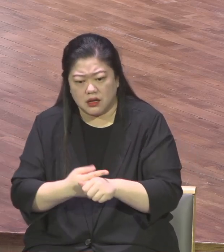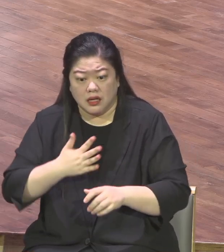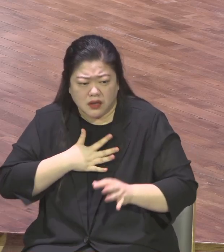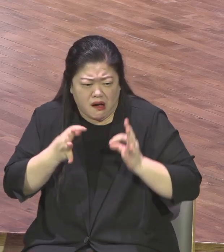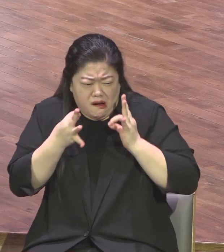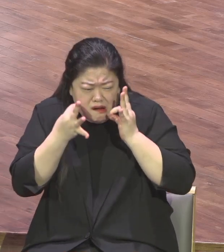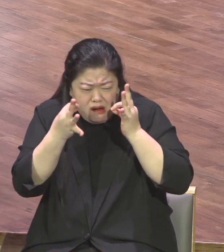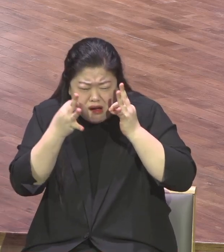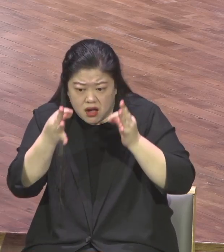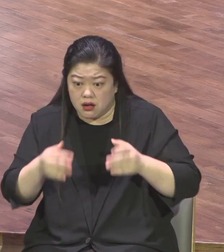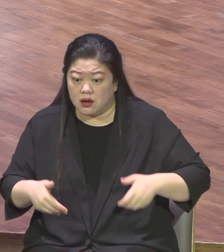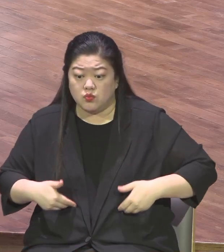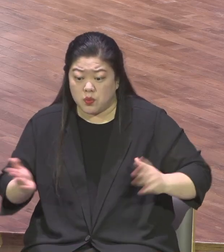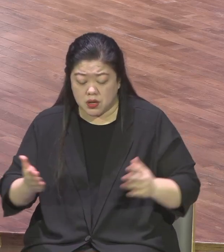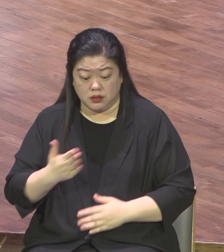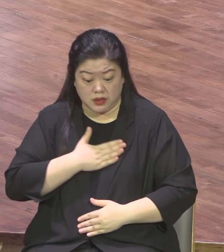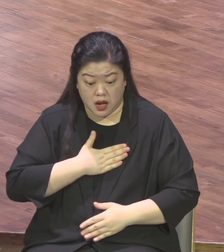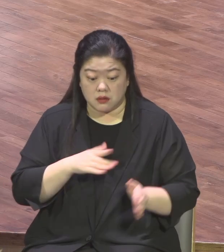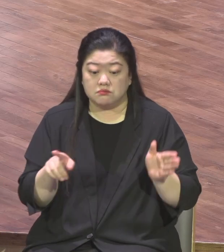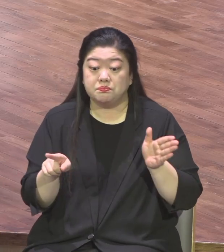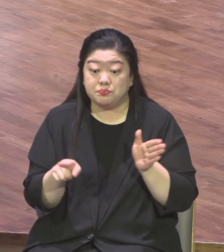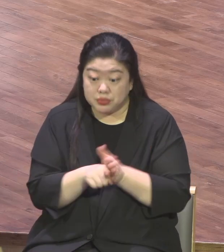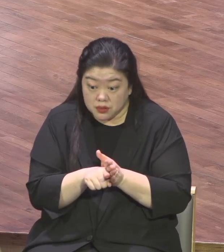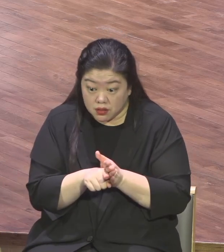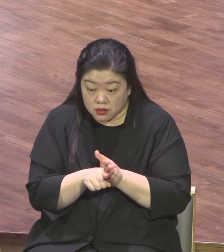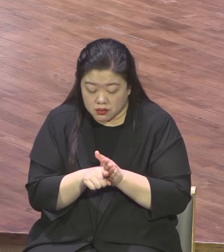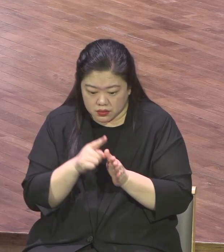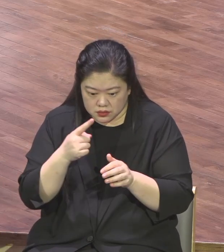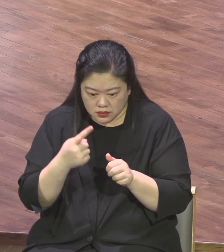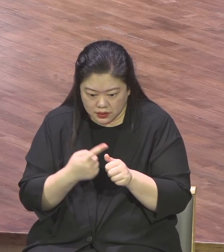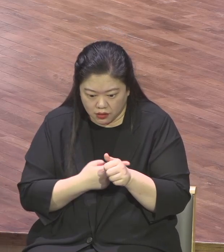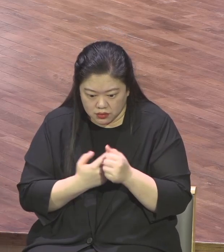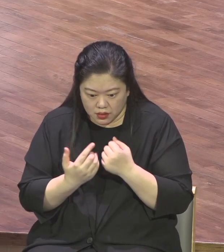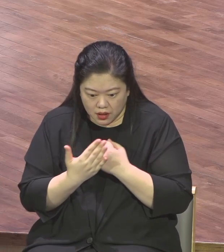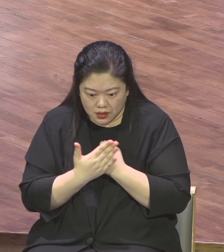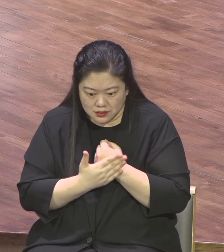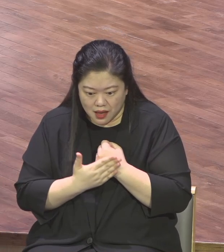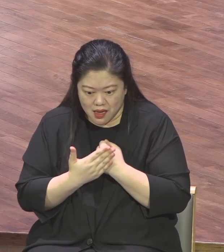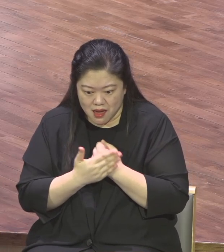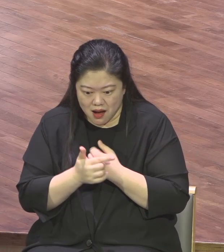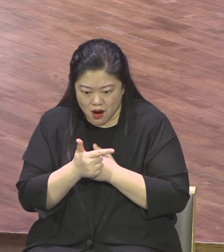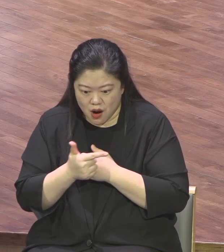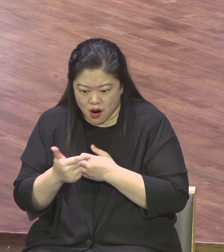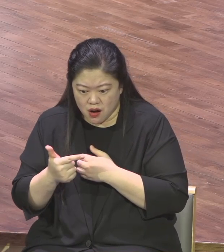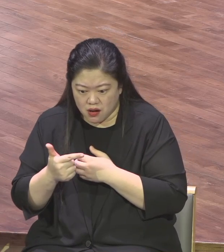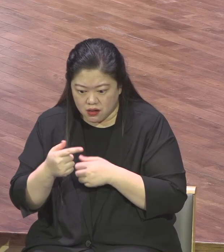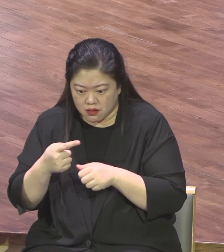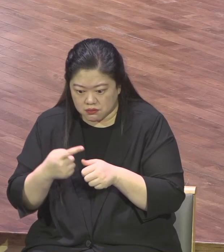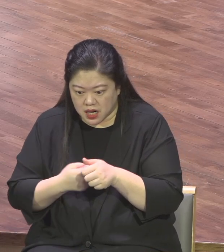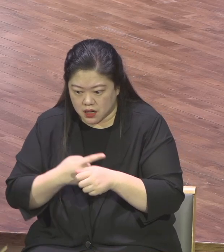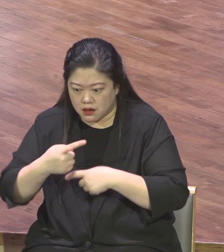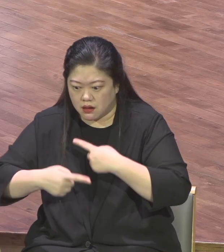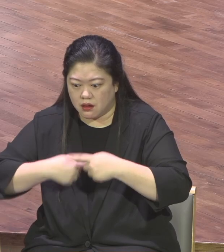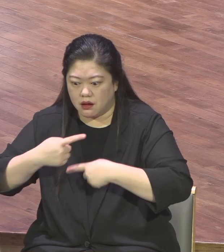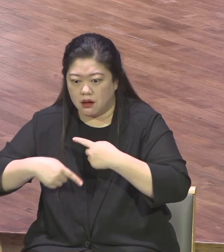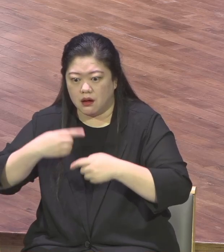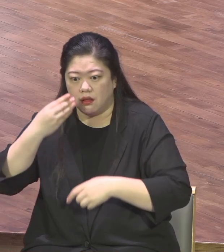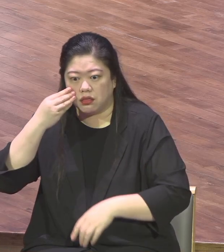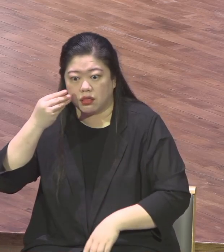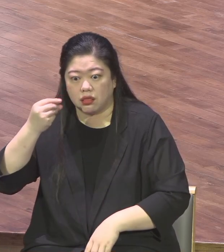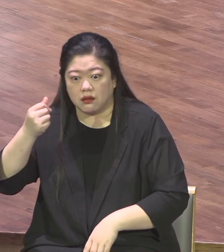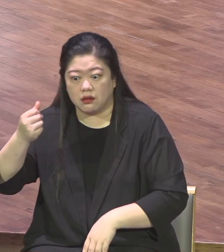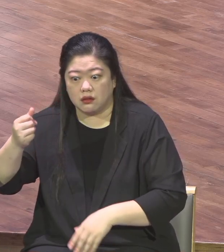믿기만 하면 저절로 다 돼. 안 믿으니까 안 되는 거. 덜커덩 덜커덩. 빵꾸가 펑펑 나고 부두가 펑펑